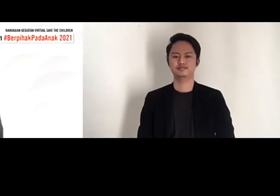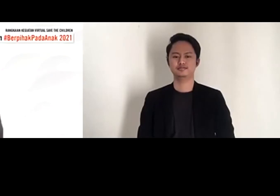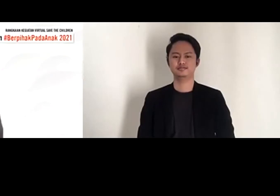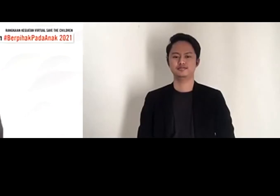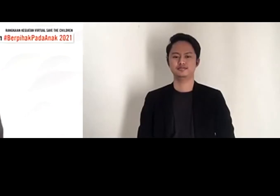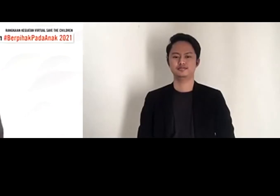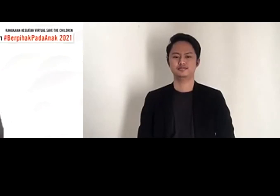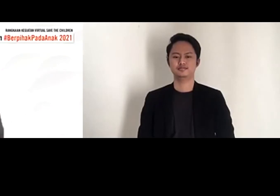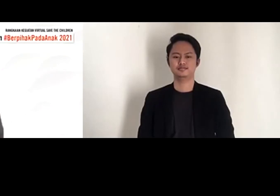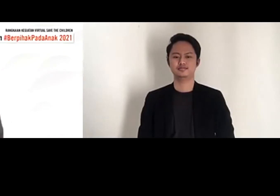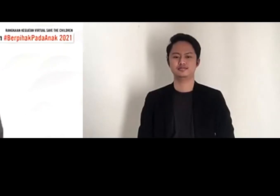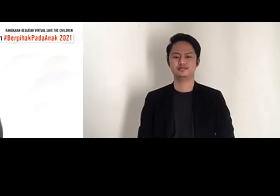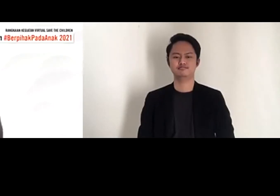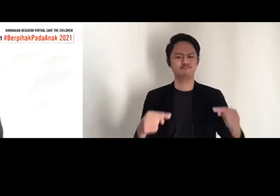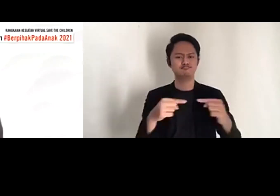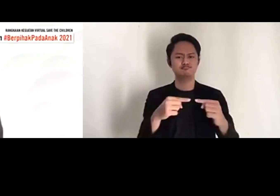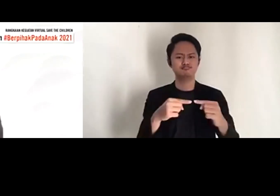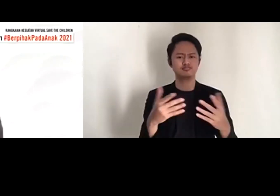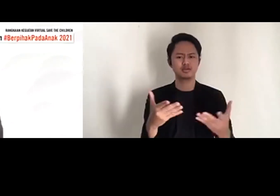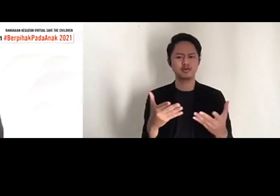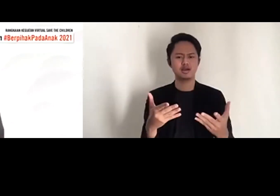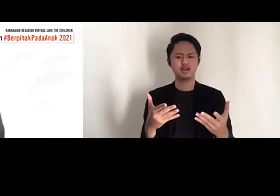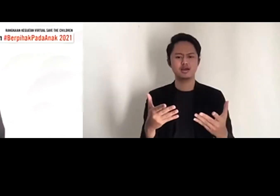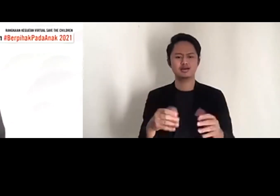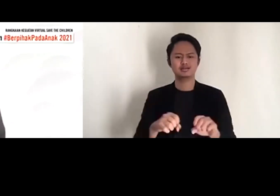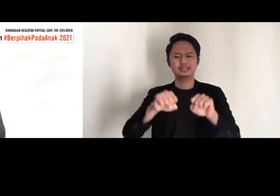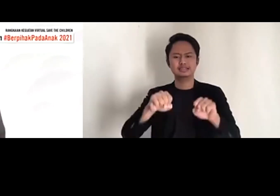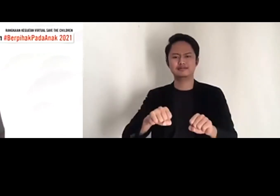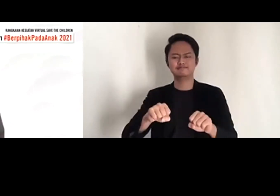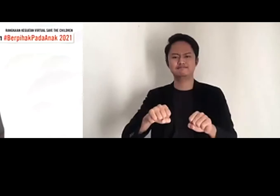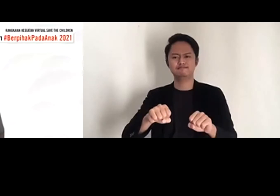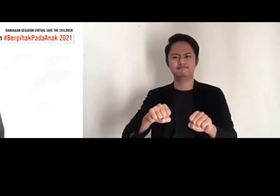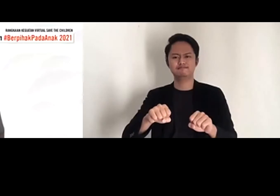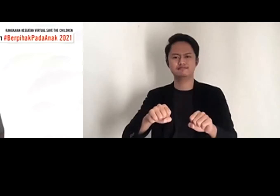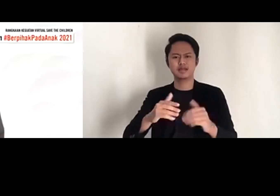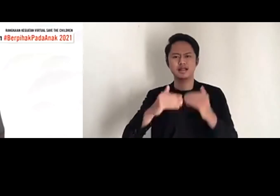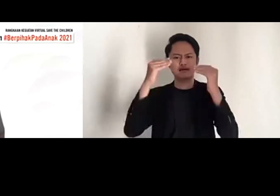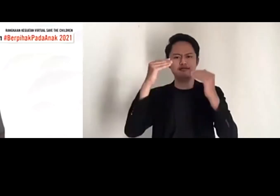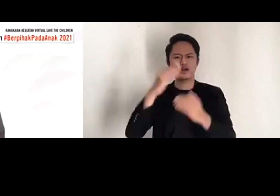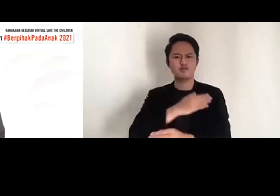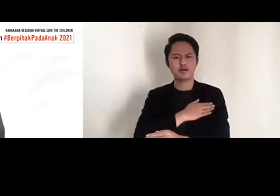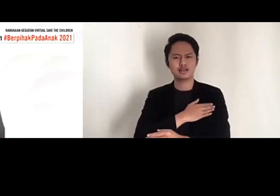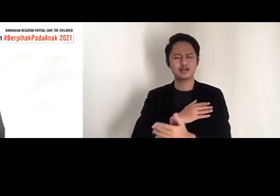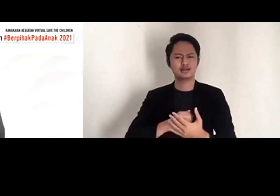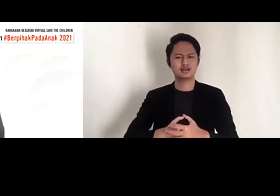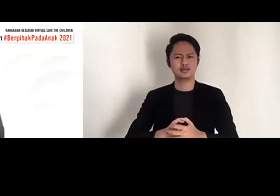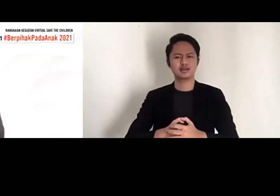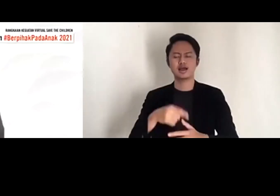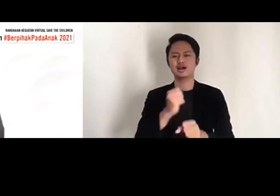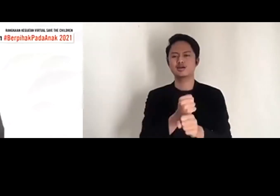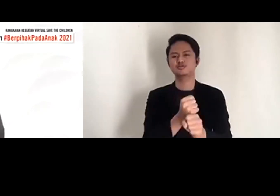dan menghubungkannya dengan sistem formal yang ada di level kabupaten, yaitu gugus